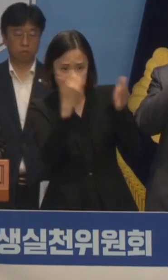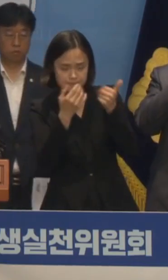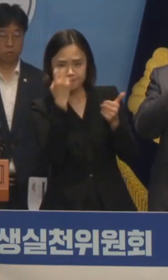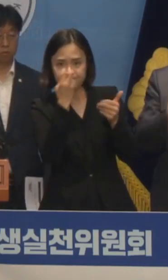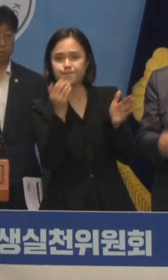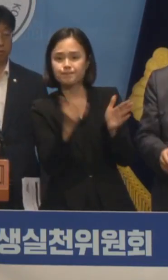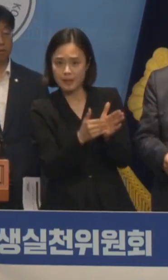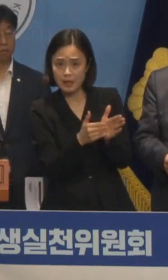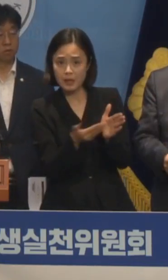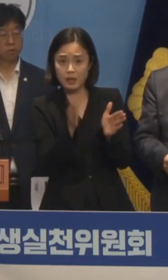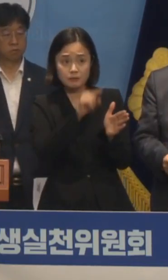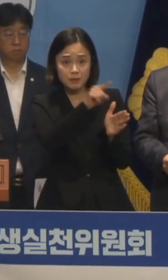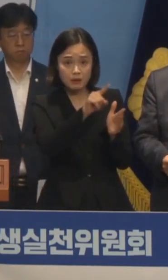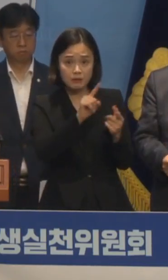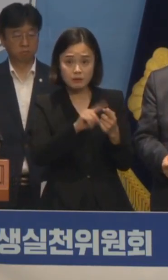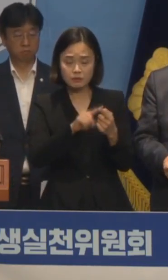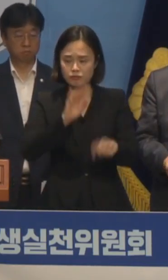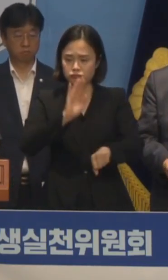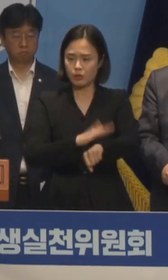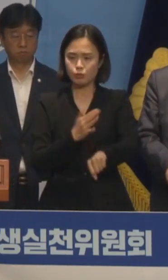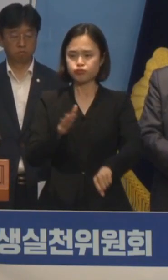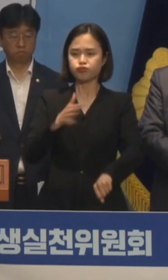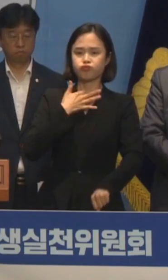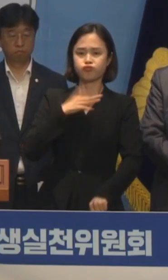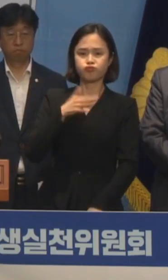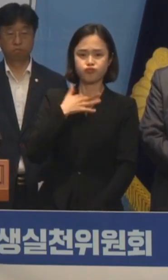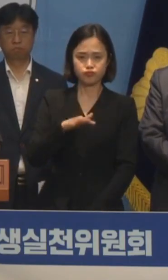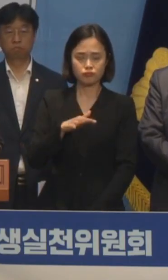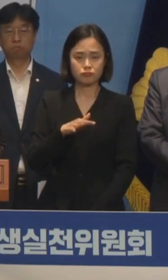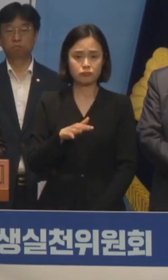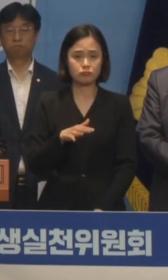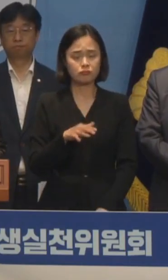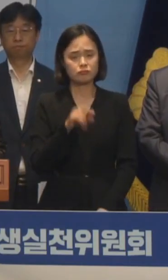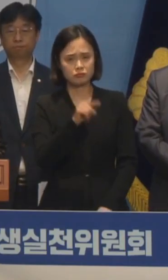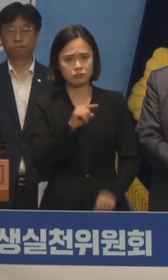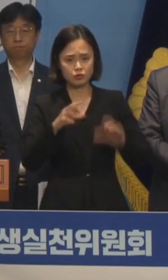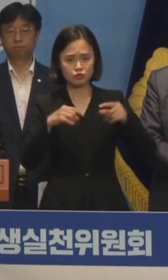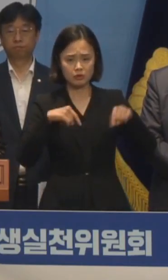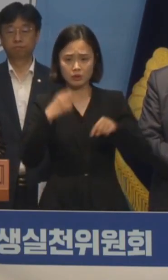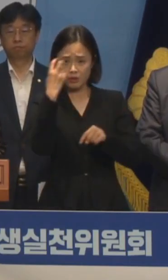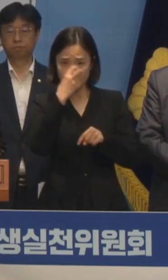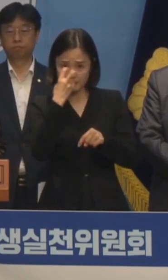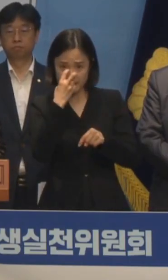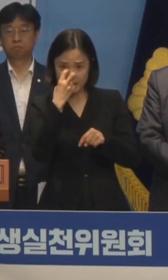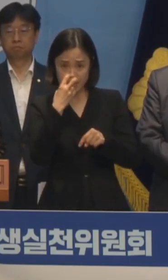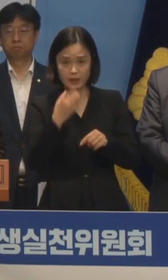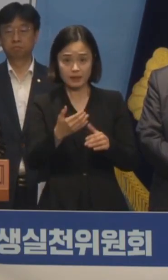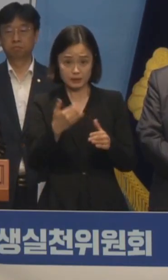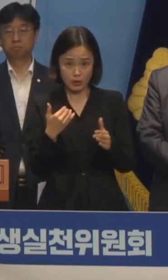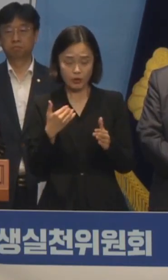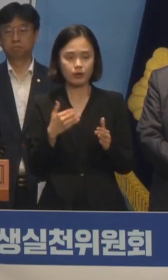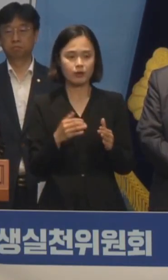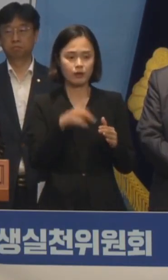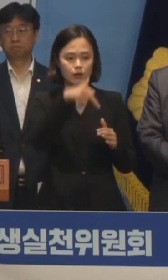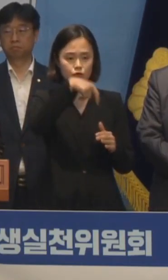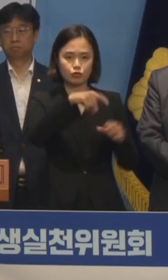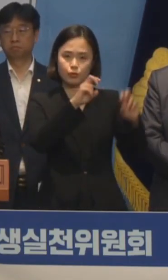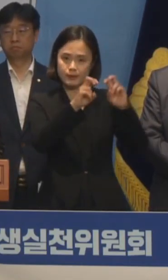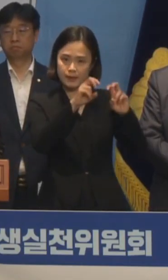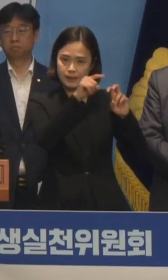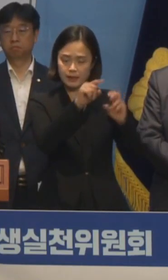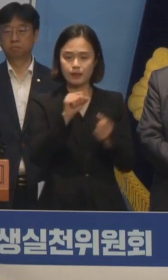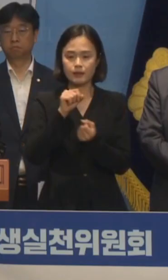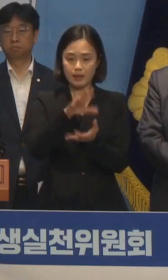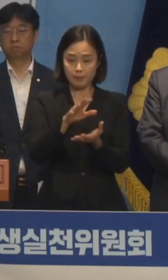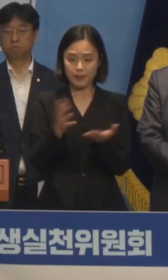책임을 부정하고 미봉책만 내놓았습니다. 국정감사를 앞두고 쿠팡 측은 택배 분류 인력 직접 고용 그리고